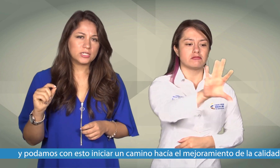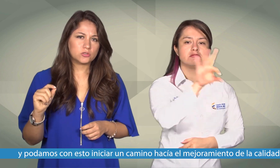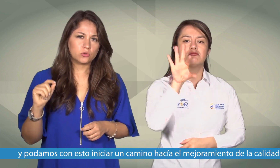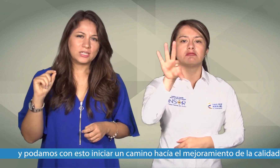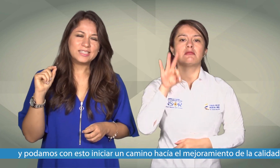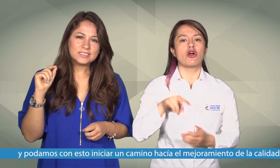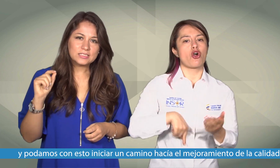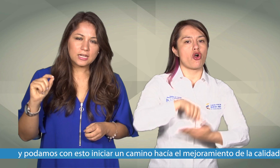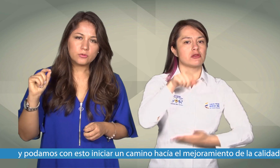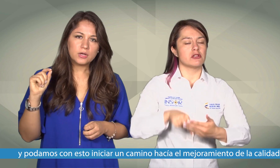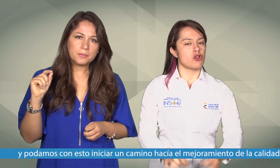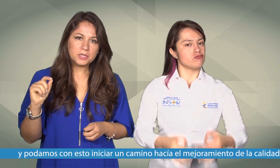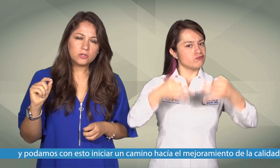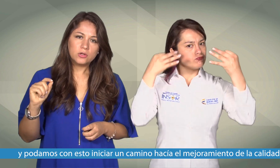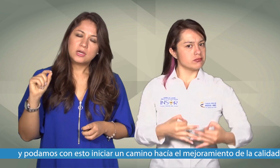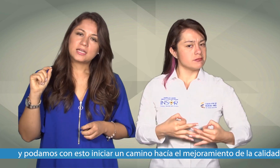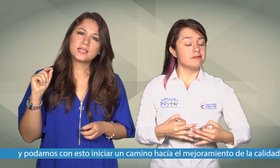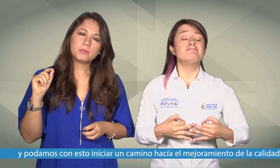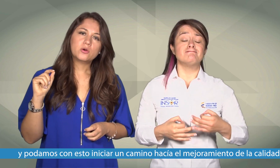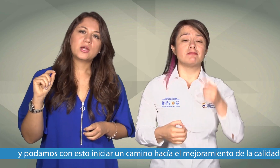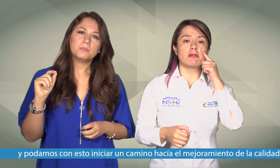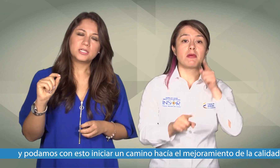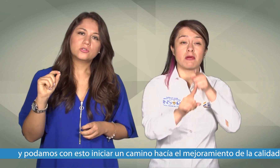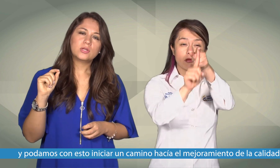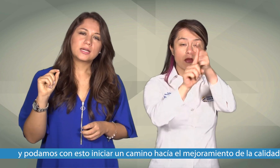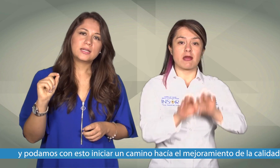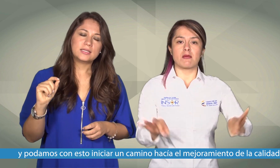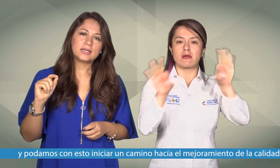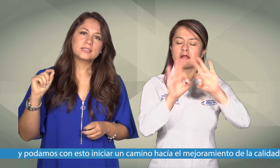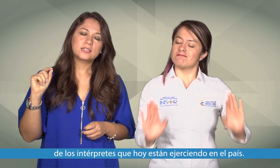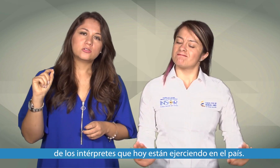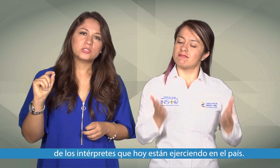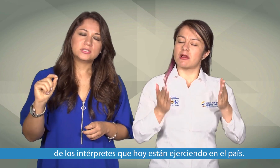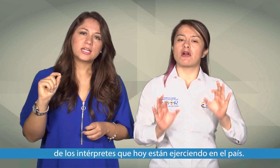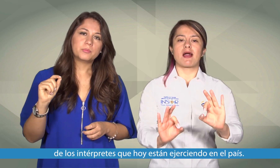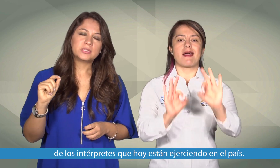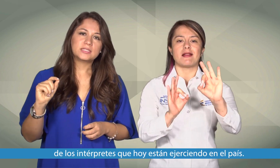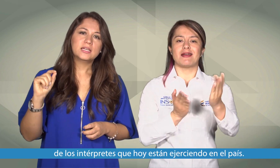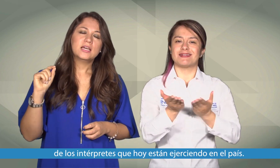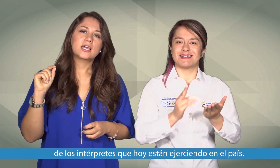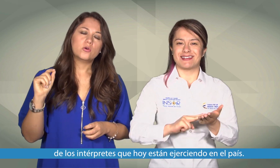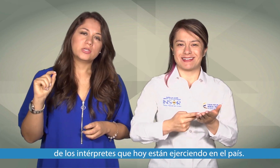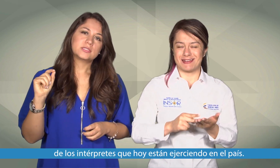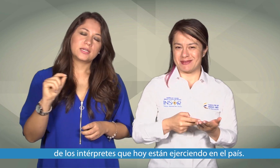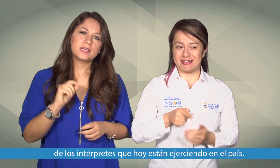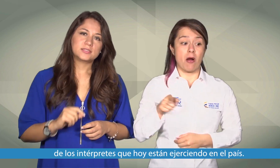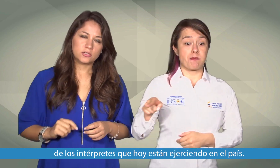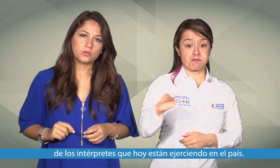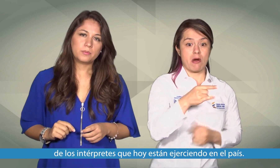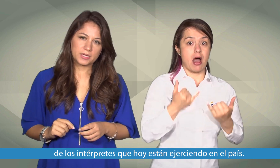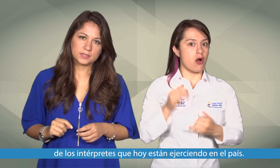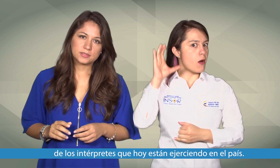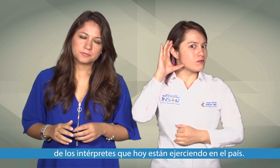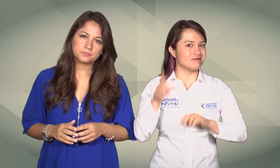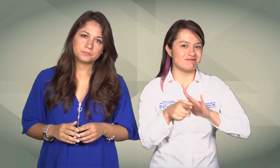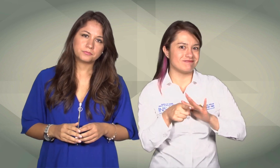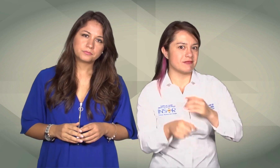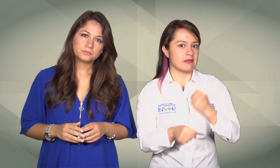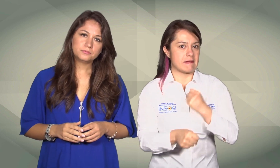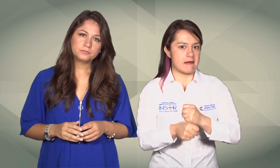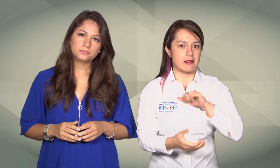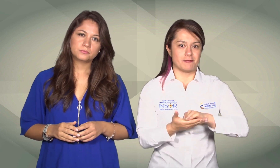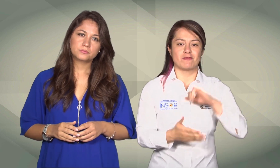podamos con esto iniciar un camino hacia el mejoramiento de la calidad de los intérpretes que hoy están ejerciendo en el país.